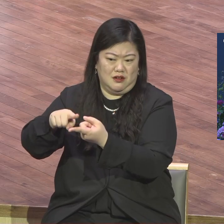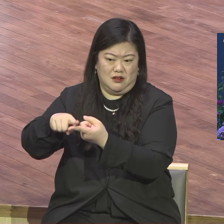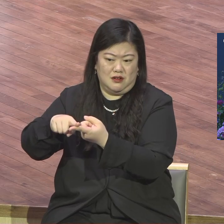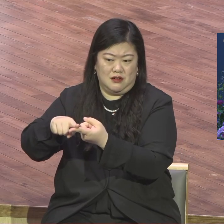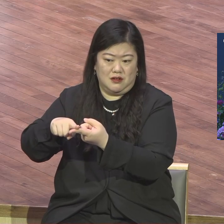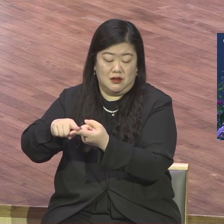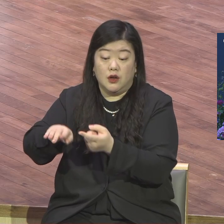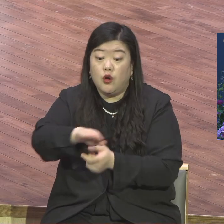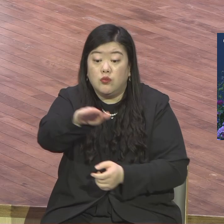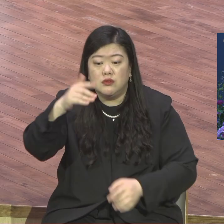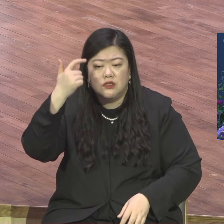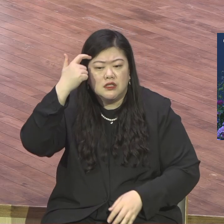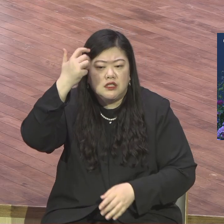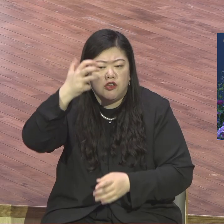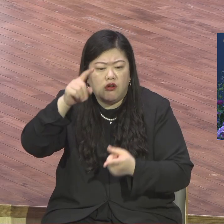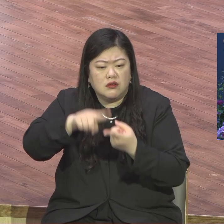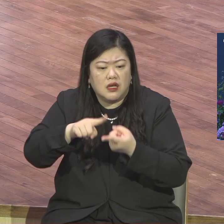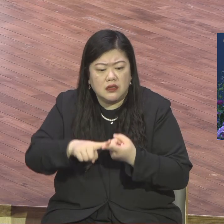영적 고통 해본 적 있어요?